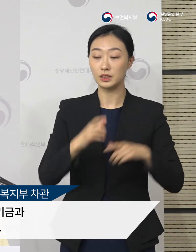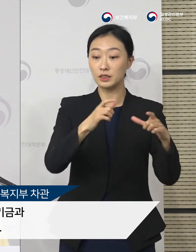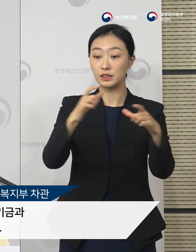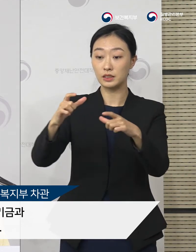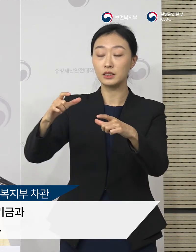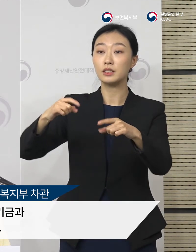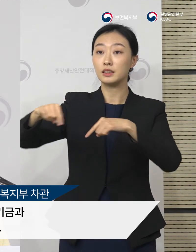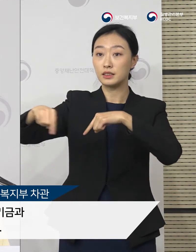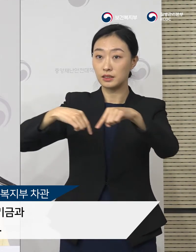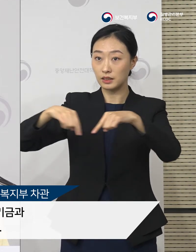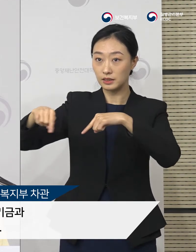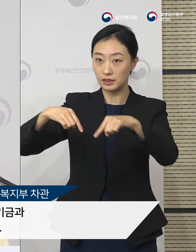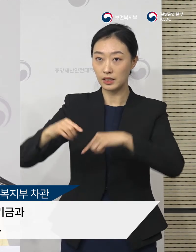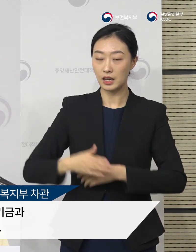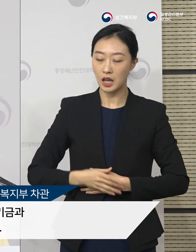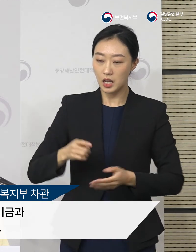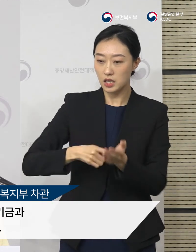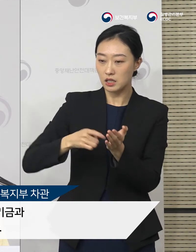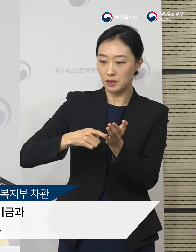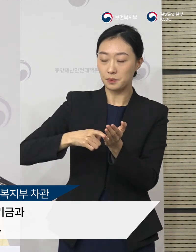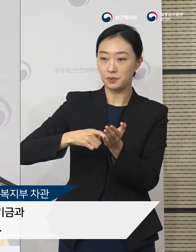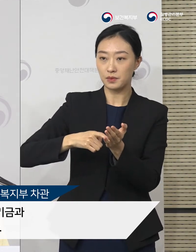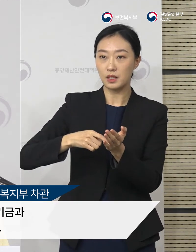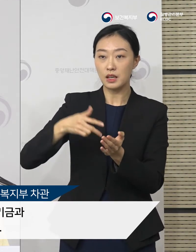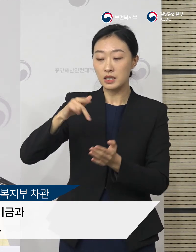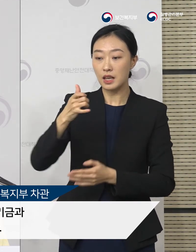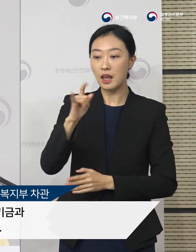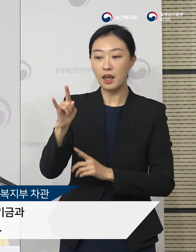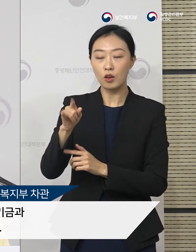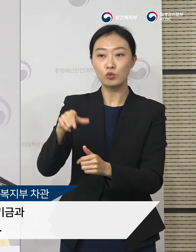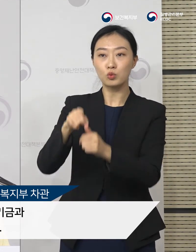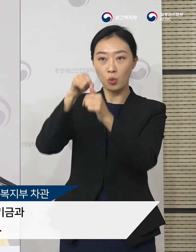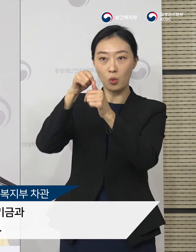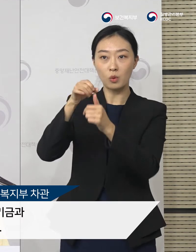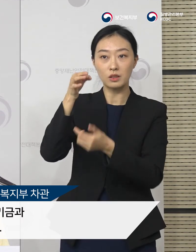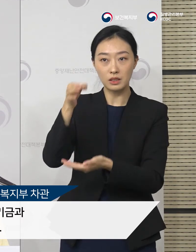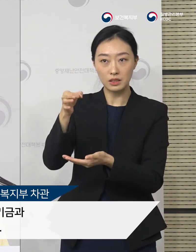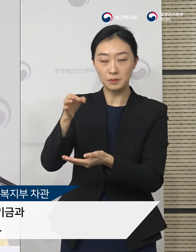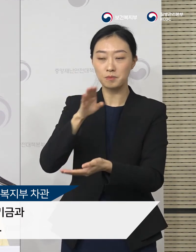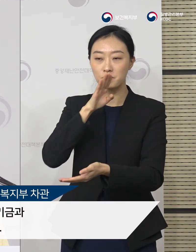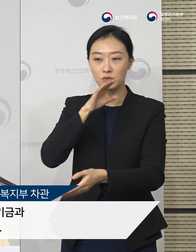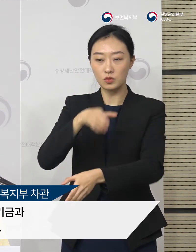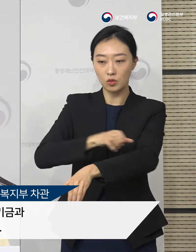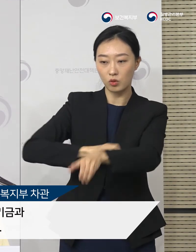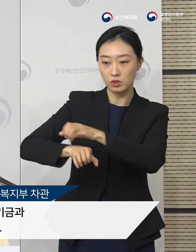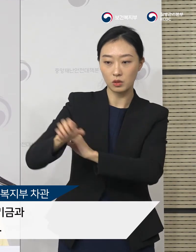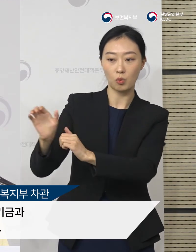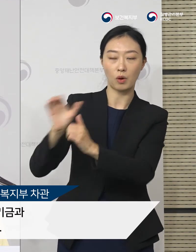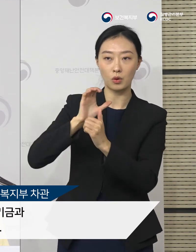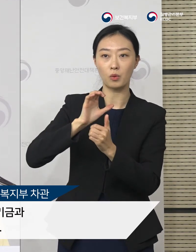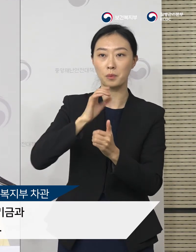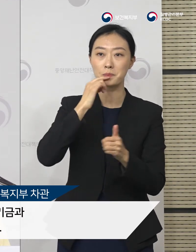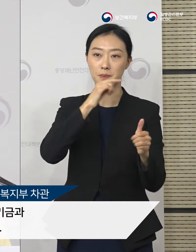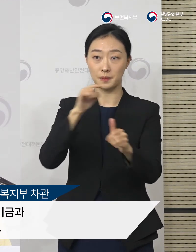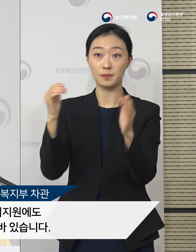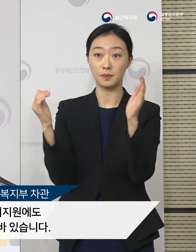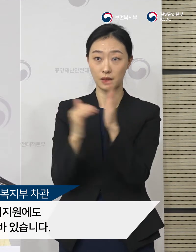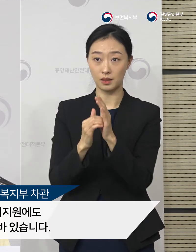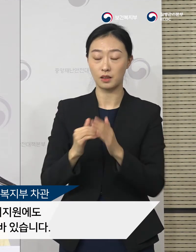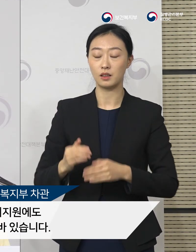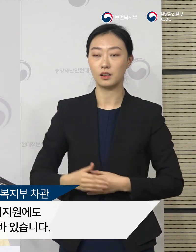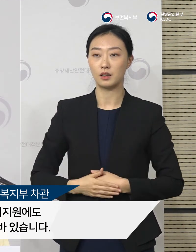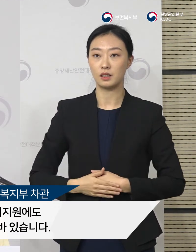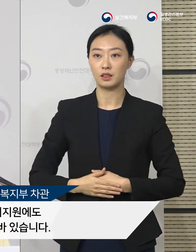긴급 대응에 재해구호기금과 재난관리기금을 적극 활용하도록 통보하였습니다.